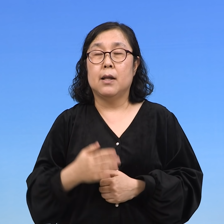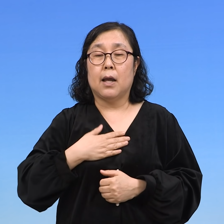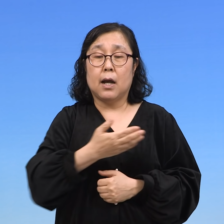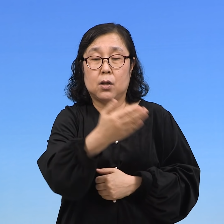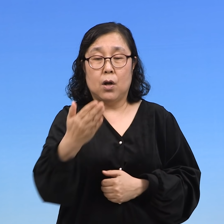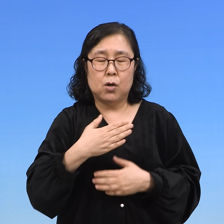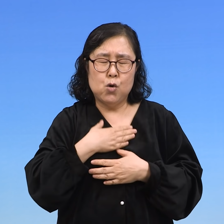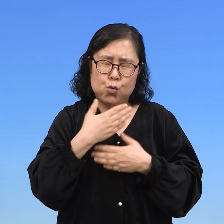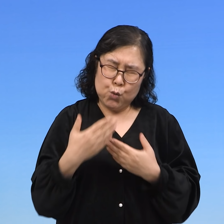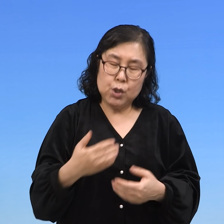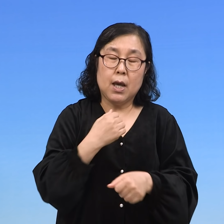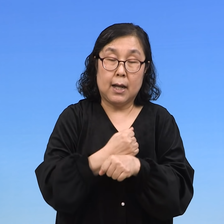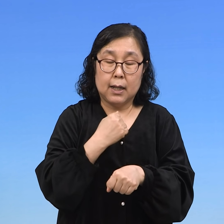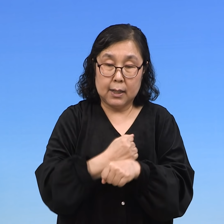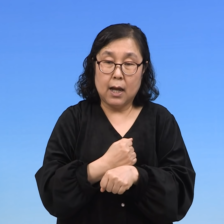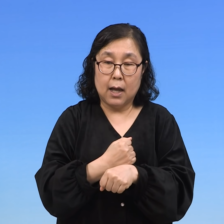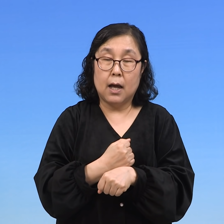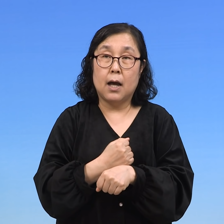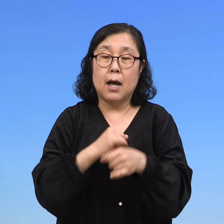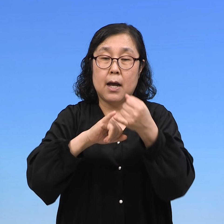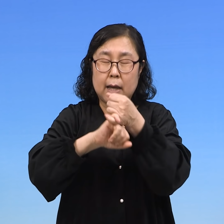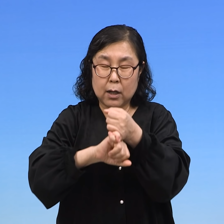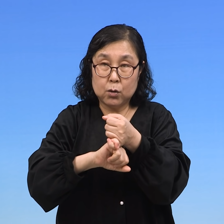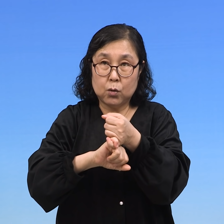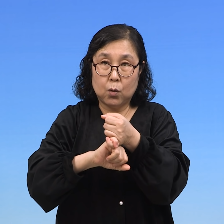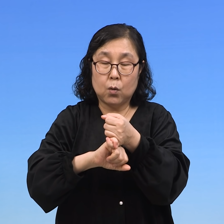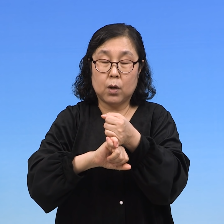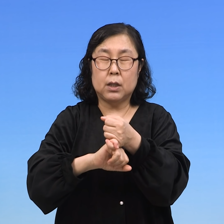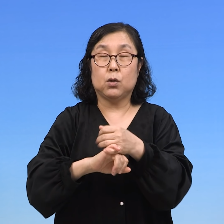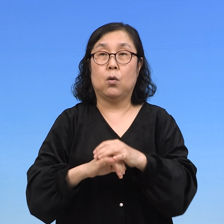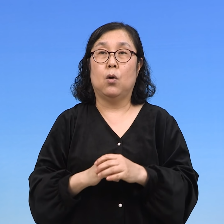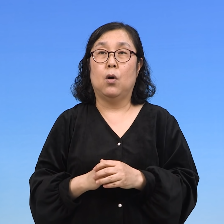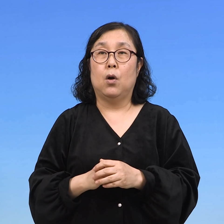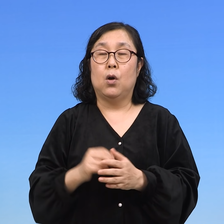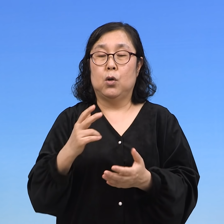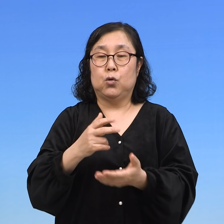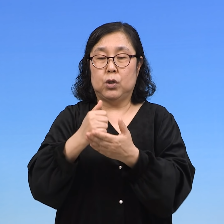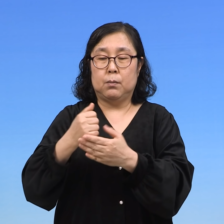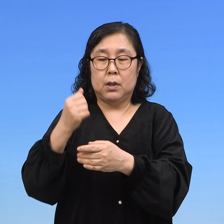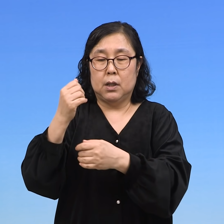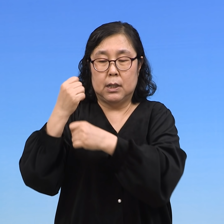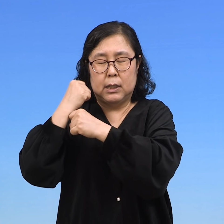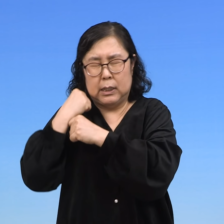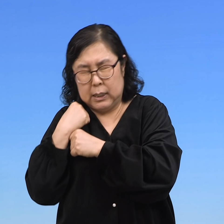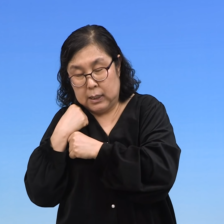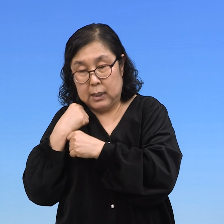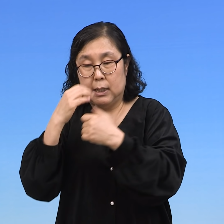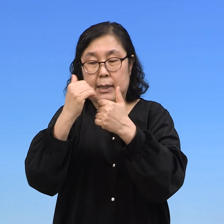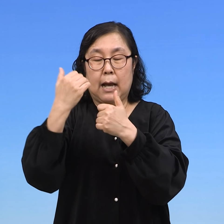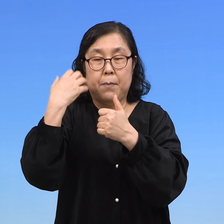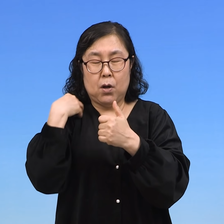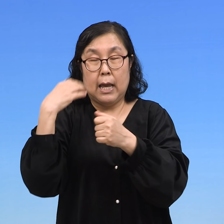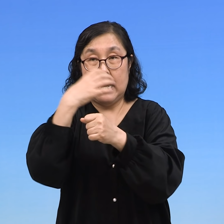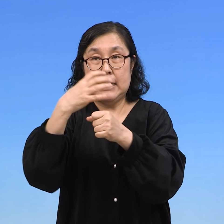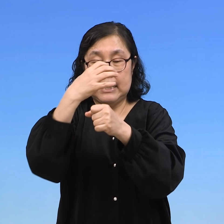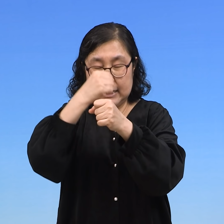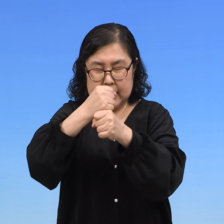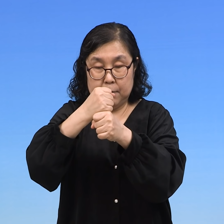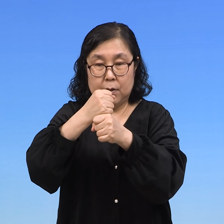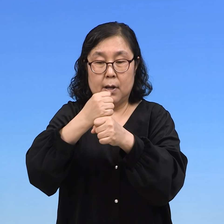그 무거운 짐을 내다 해결해 주겠다 그러시고 바로 나오시는 말씀이 주님이 지고 계시는 그 사명의 짐